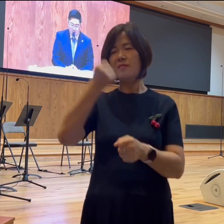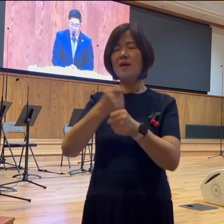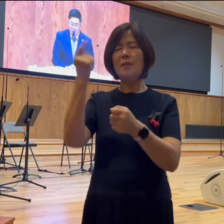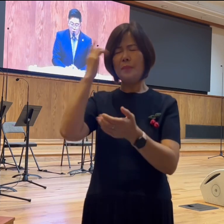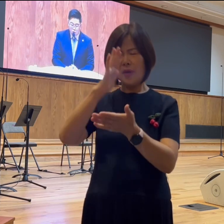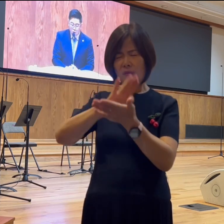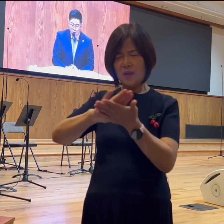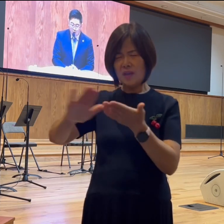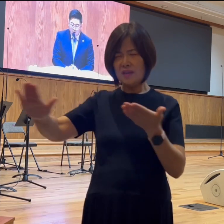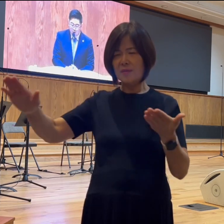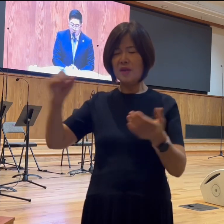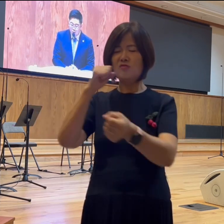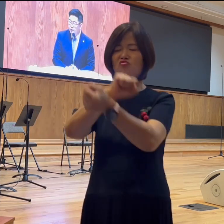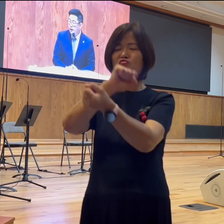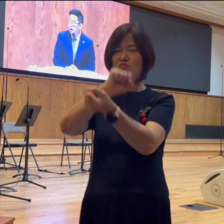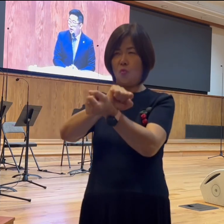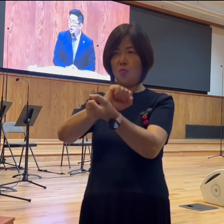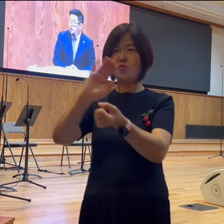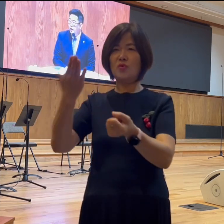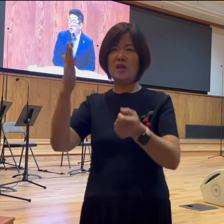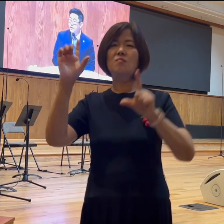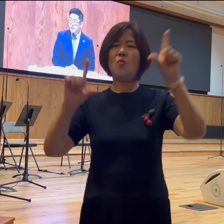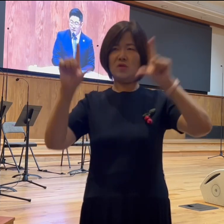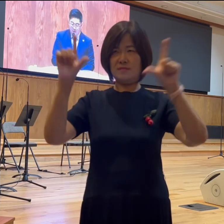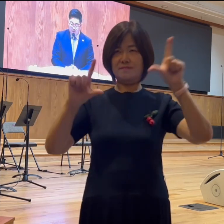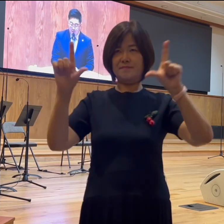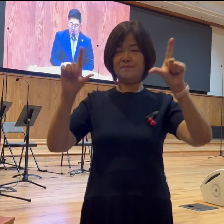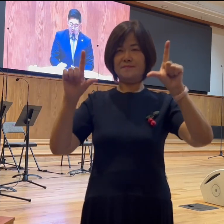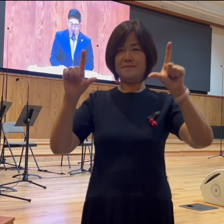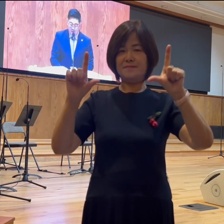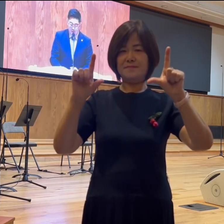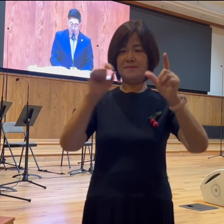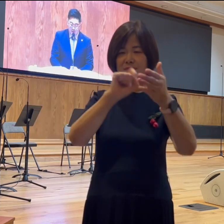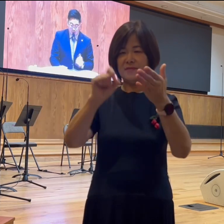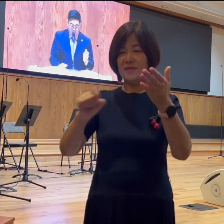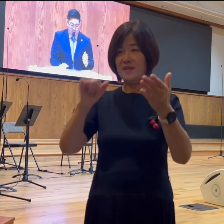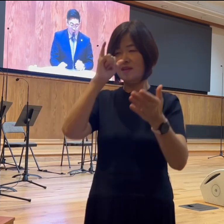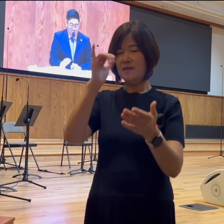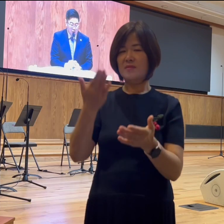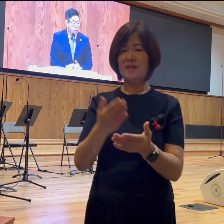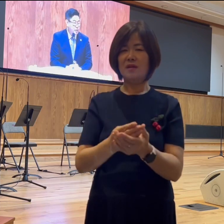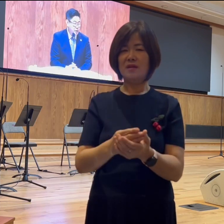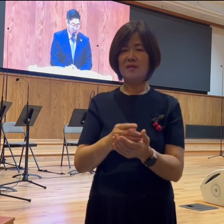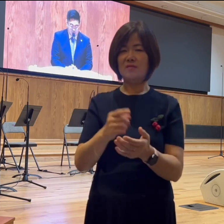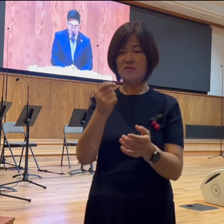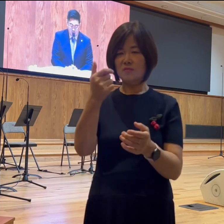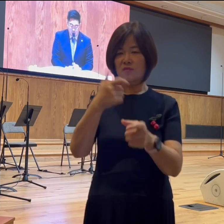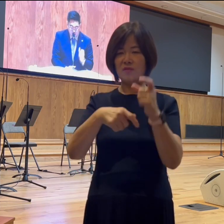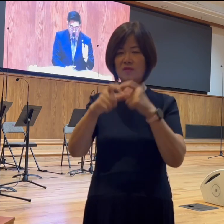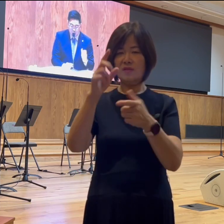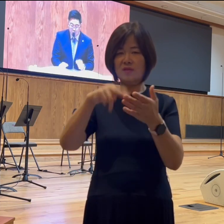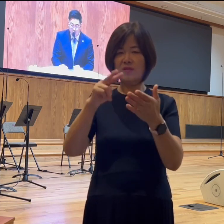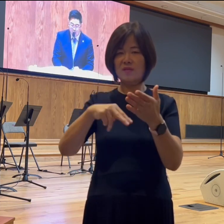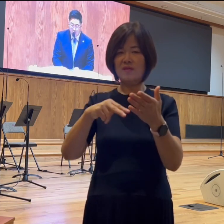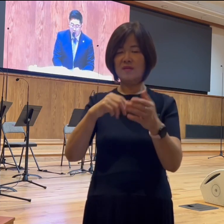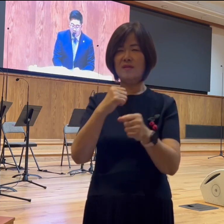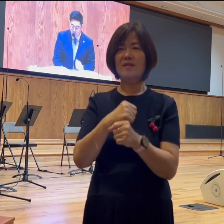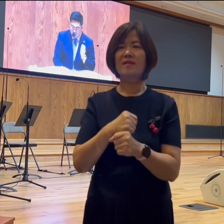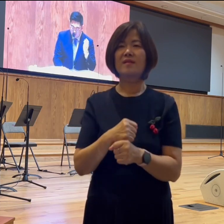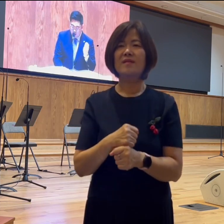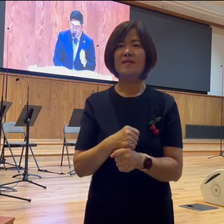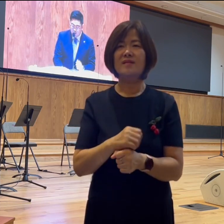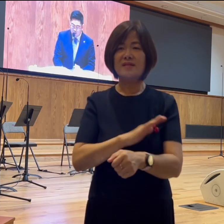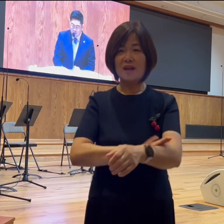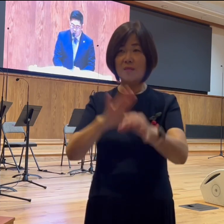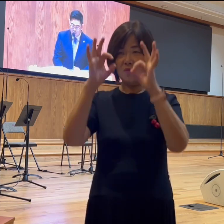편리함에 중독되어 있는 모습이다, 이렇게 썼어요. 그 글을 제가 조금 더 읽어드리겠습니다. 문장이 좀 길긴 한데 한번